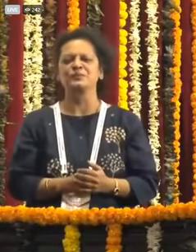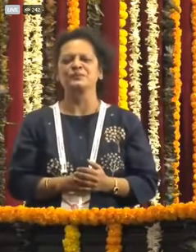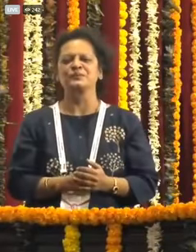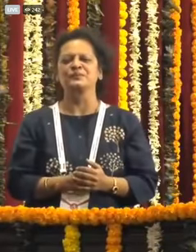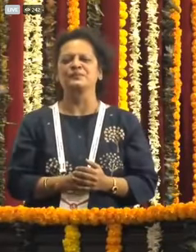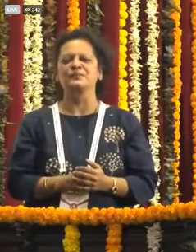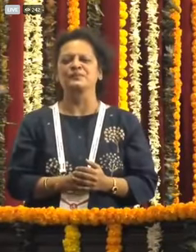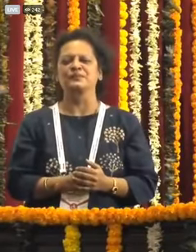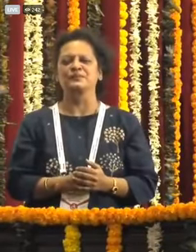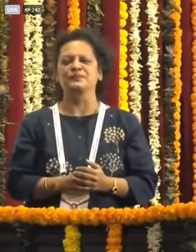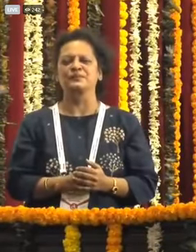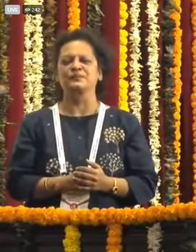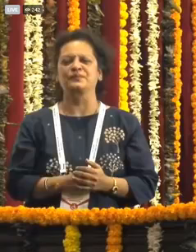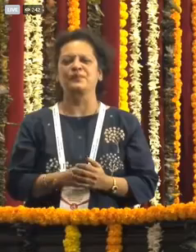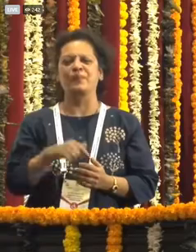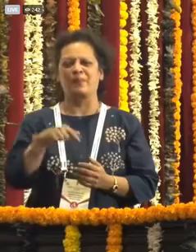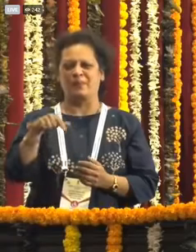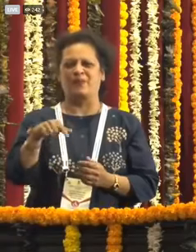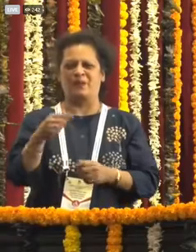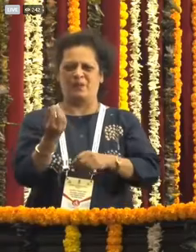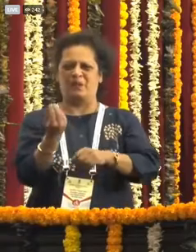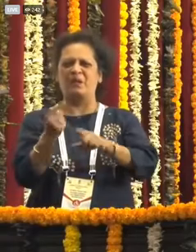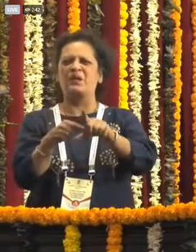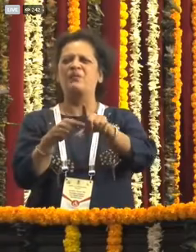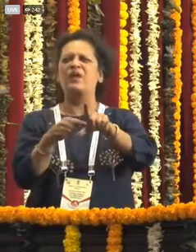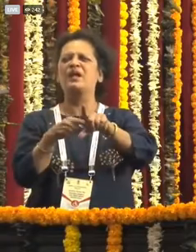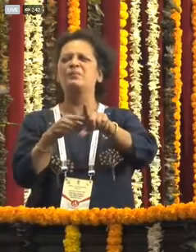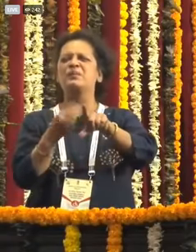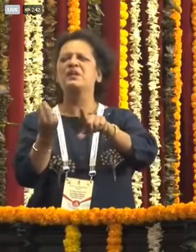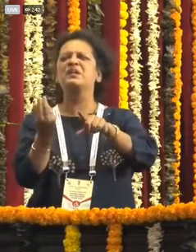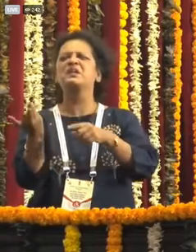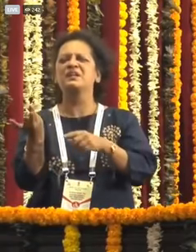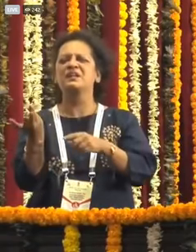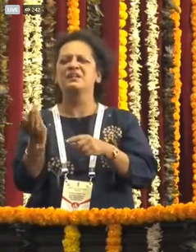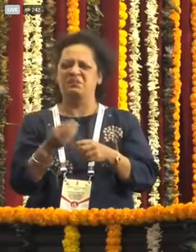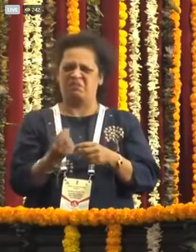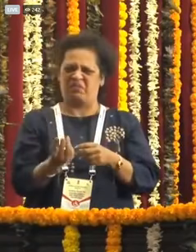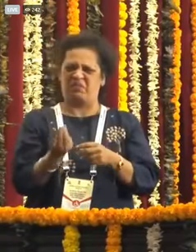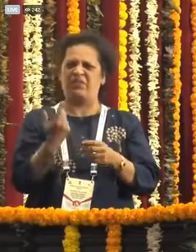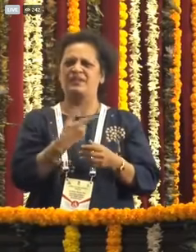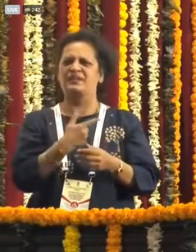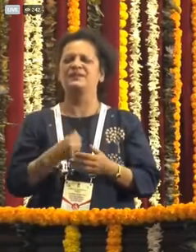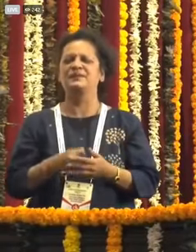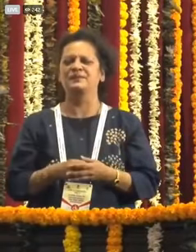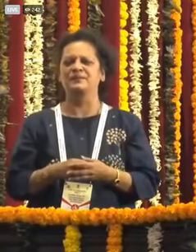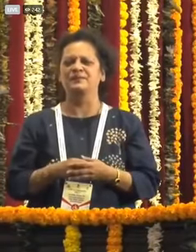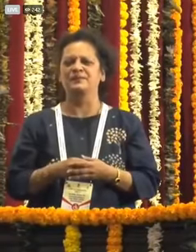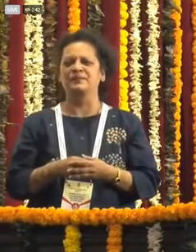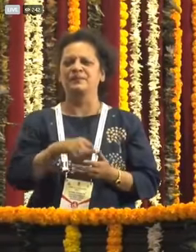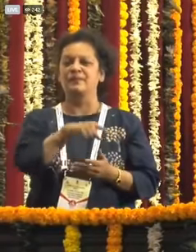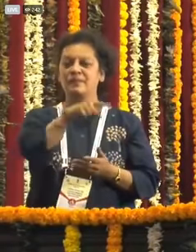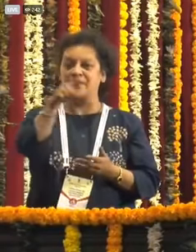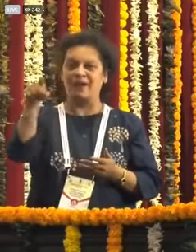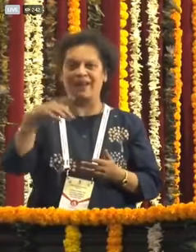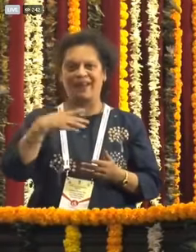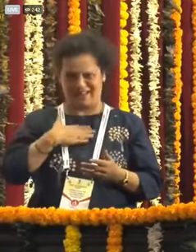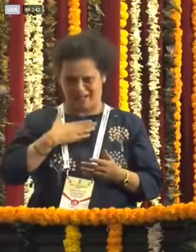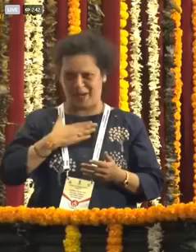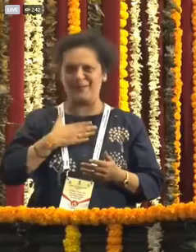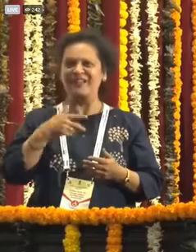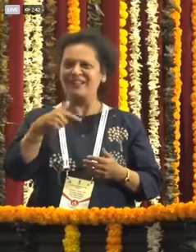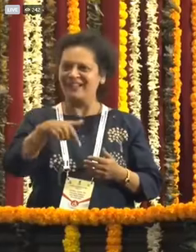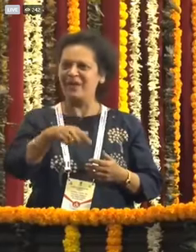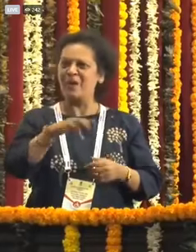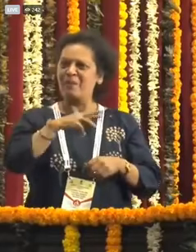आणि म्हणून हे अल्पावधीमध्ये हे राज्य जे आहे हे सगळ्यांना वाटू लागलं हे आपलं राज्य